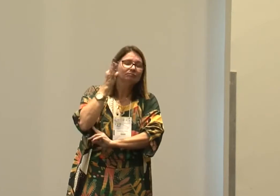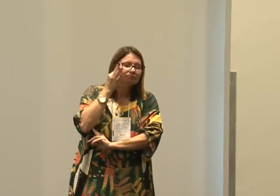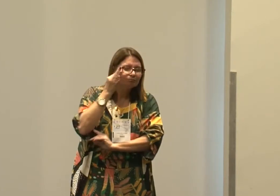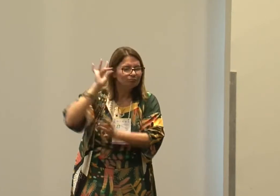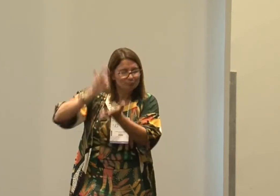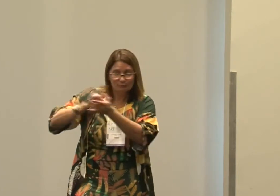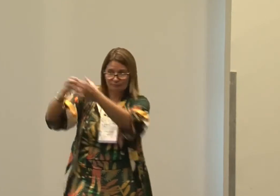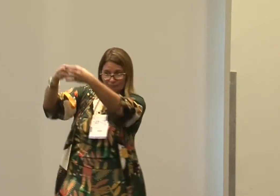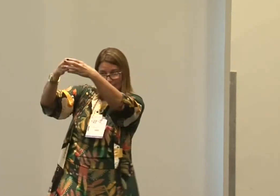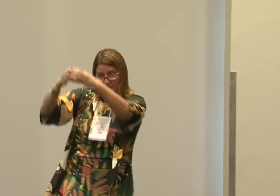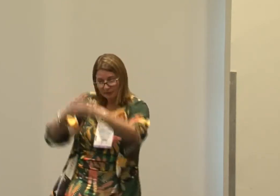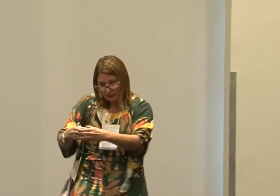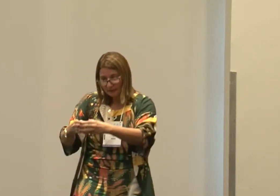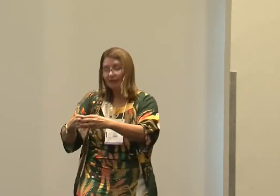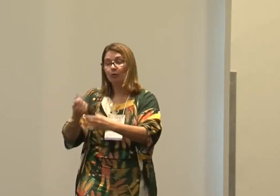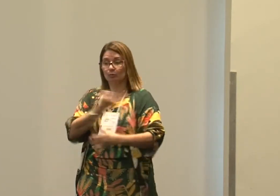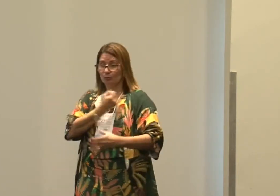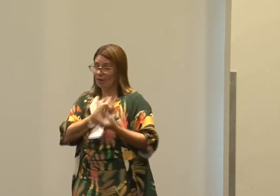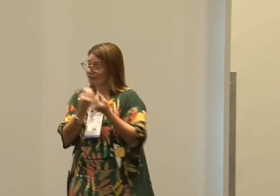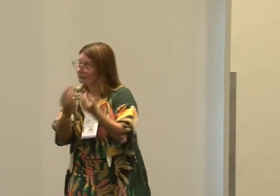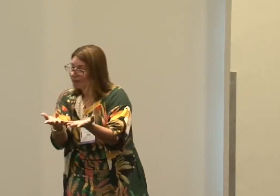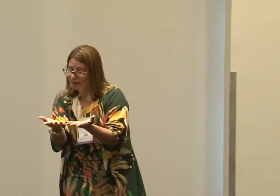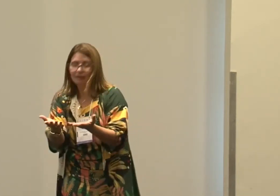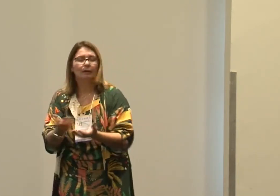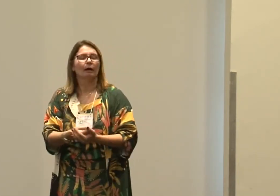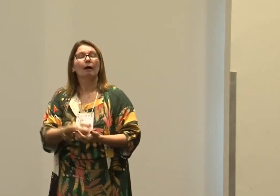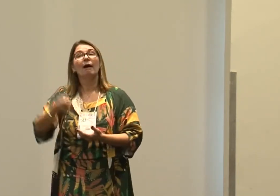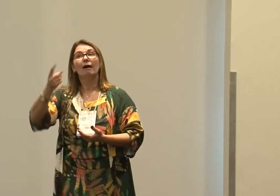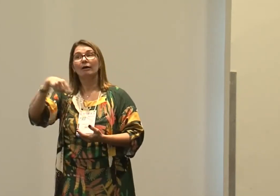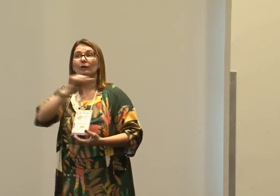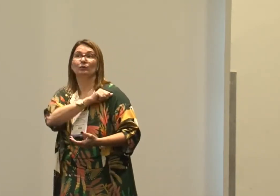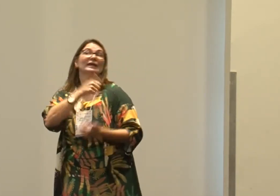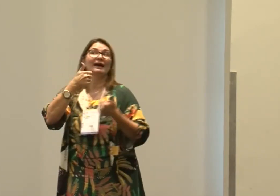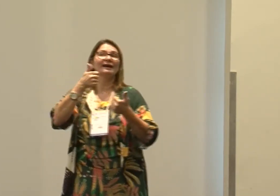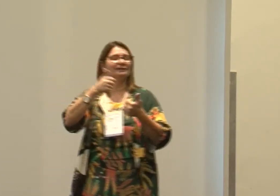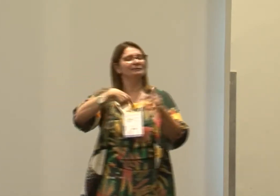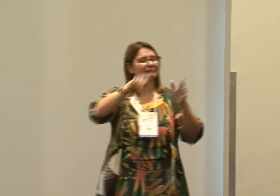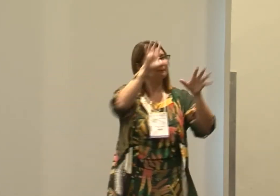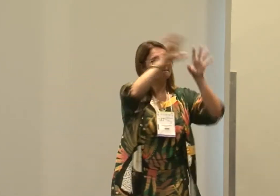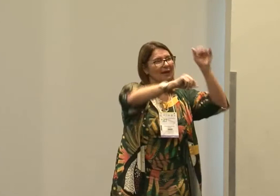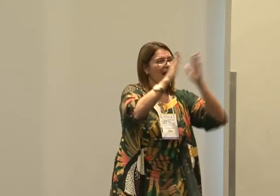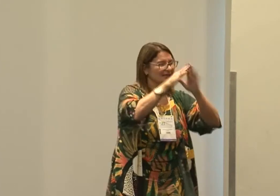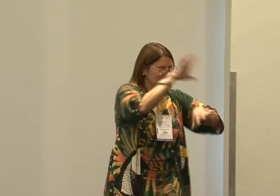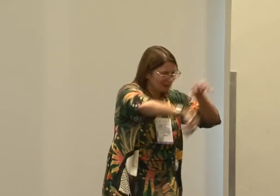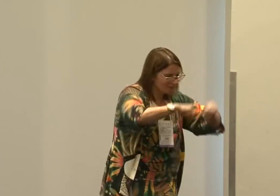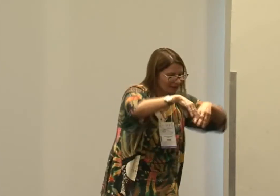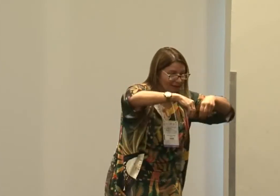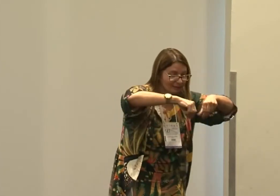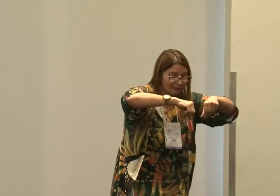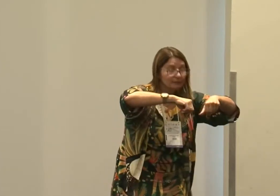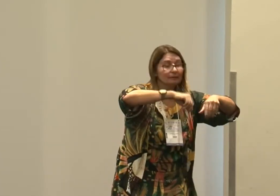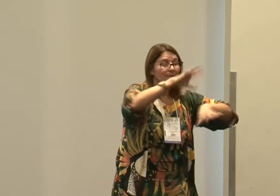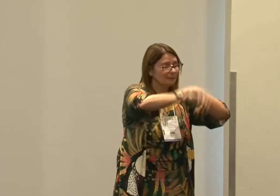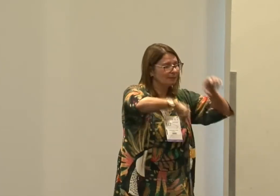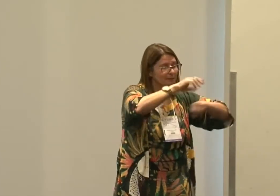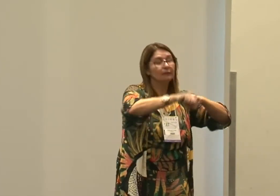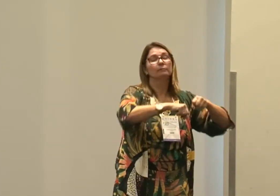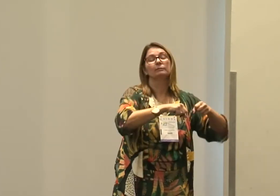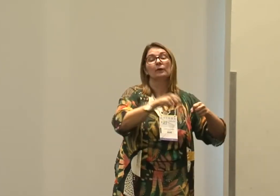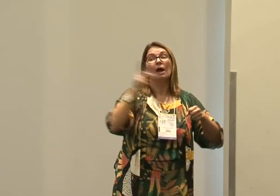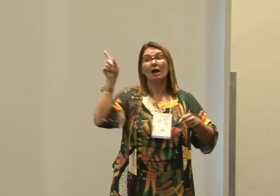terra. Vocês precisam trazer um pouco para a gente conseguir nota. E aí, beleza, os alunos foram buscar em